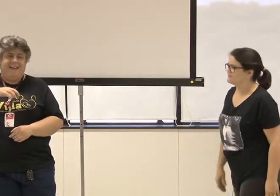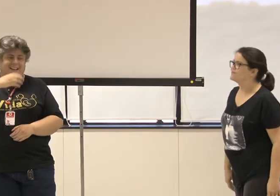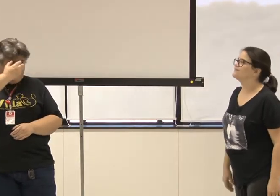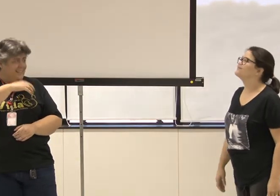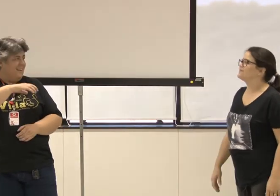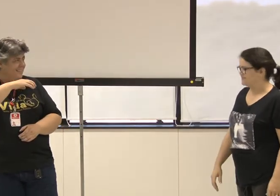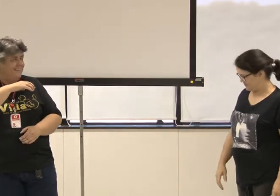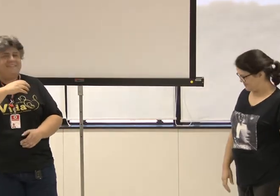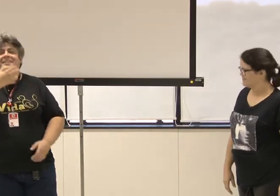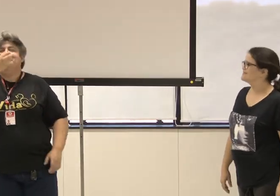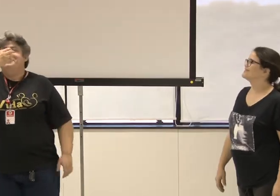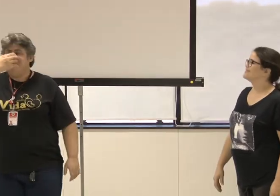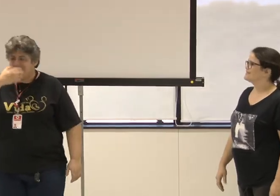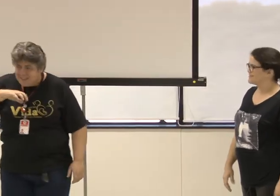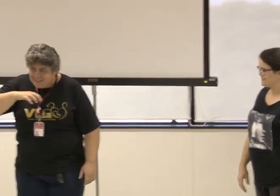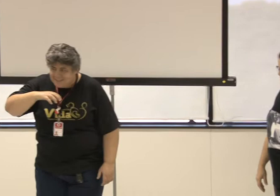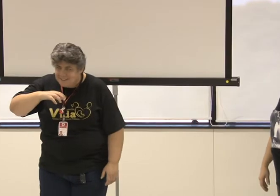assim, né?